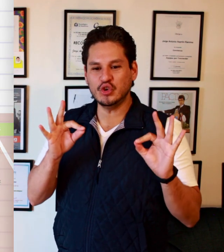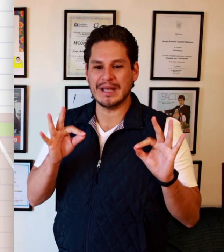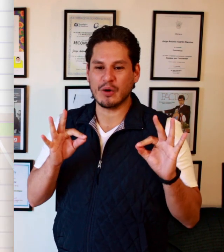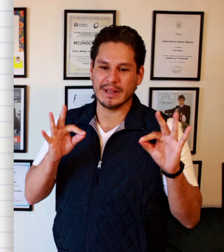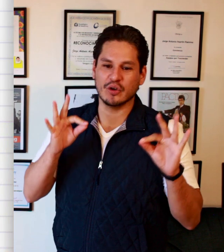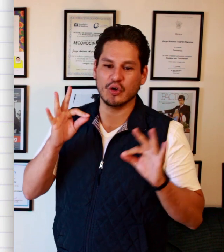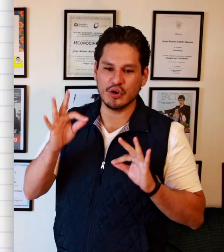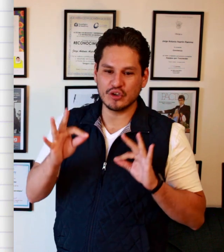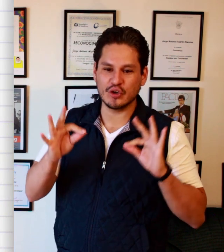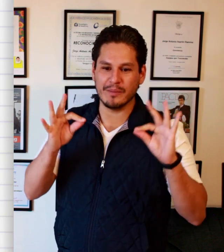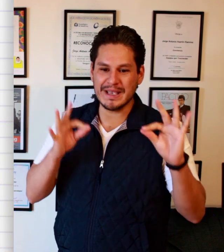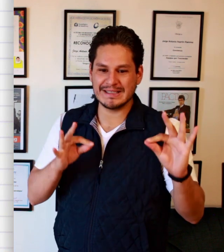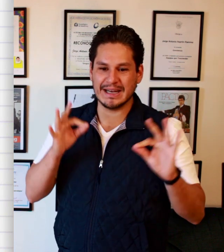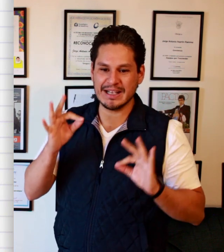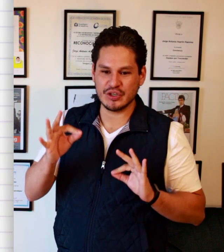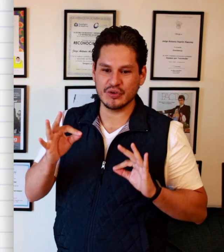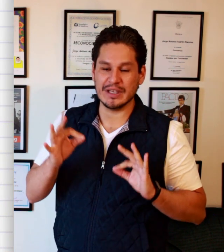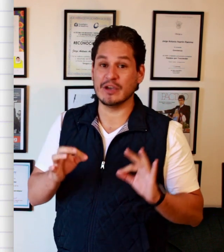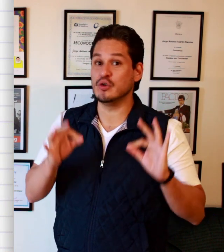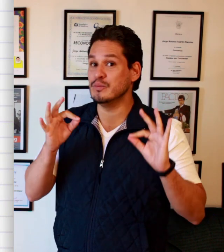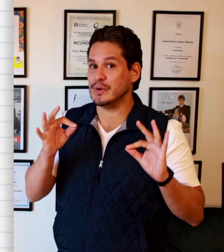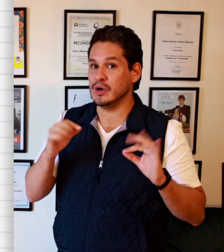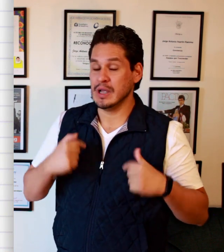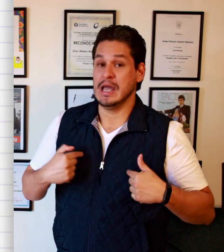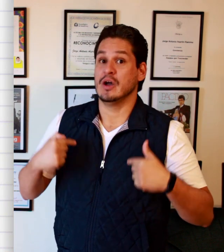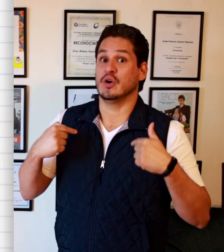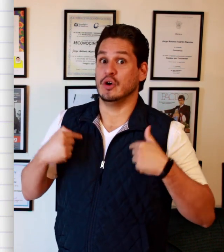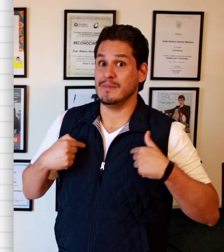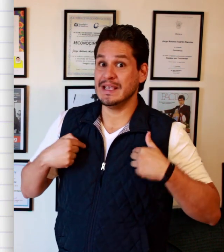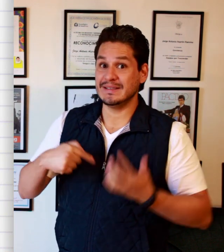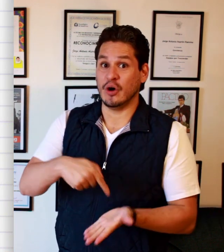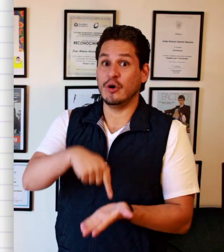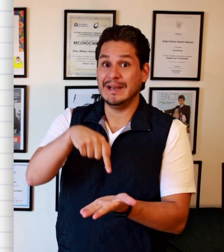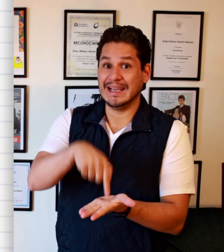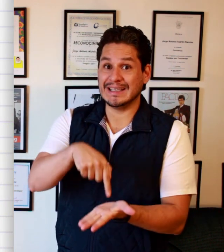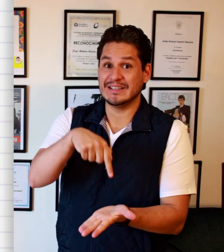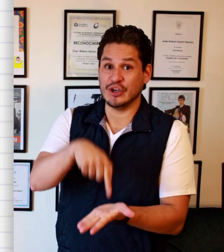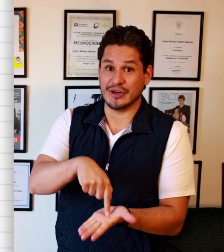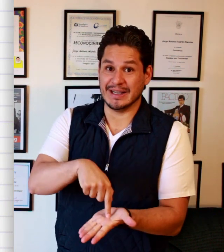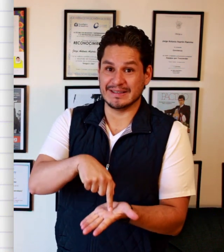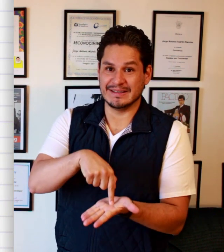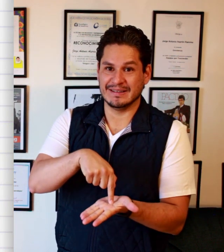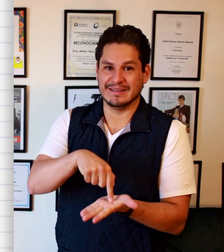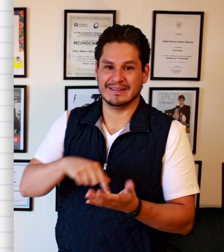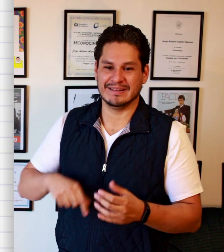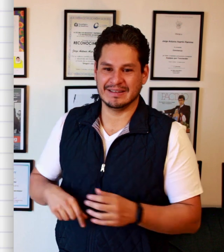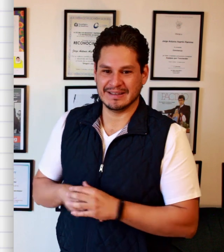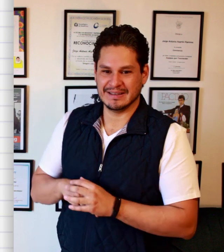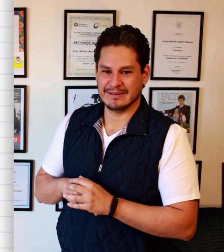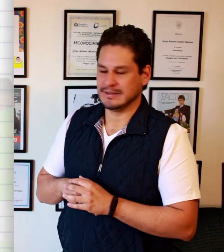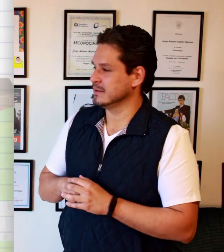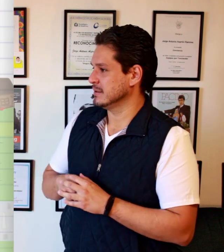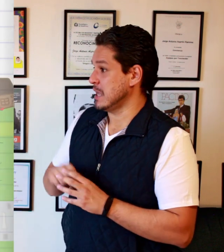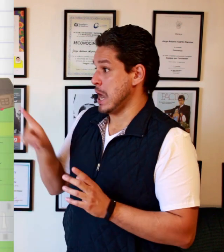Soy justa cuando conozco mis derechos y cumplo con mis obligaciones.